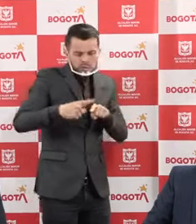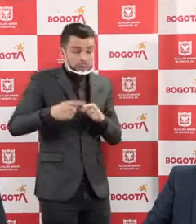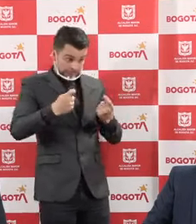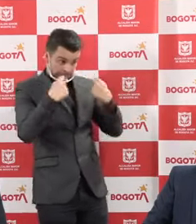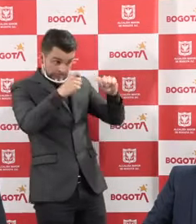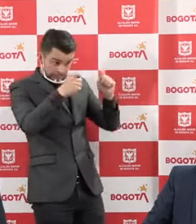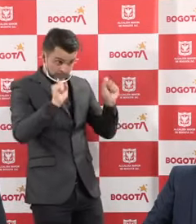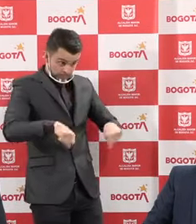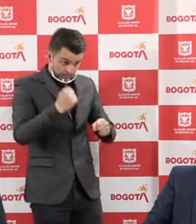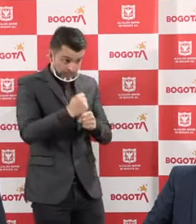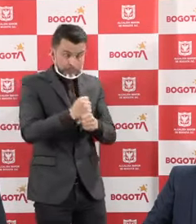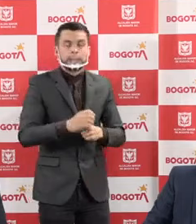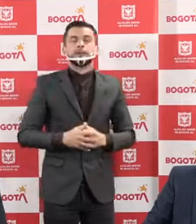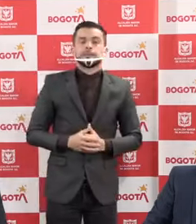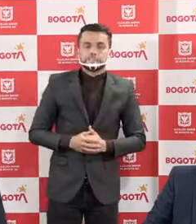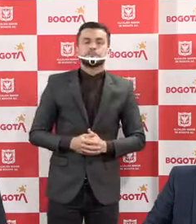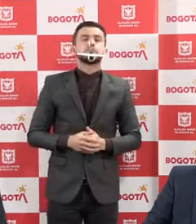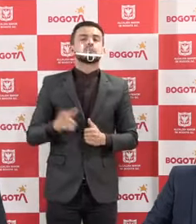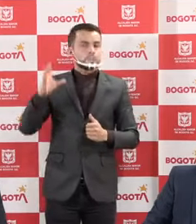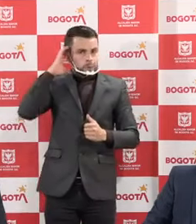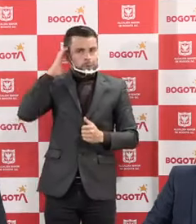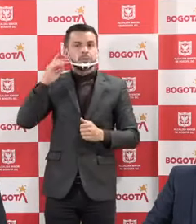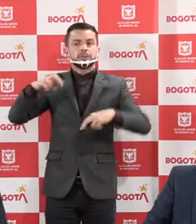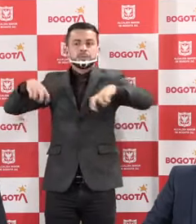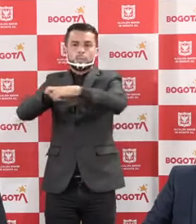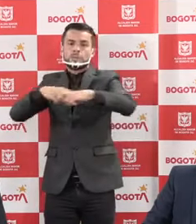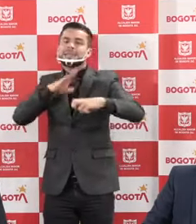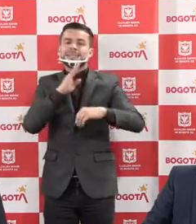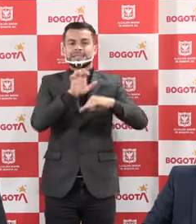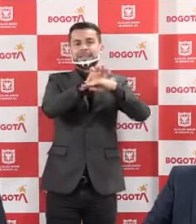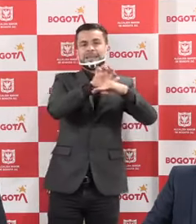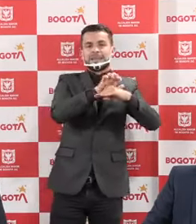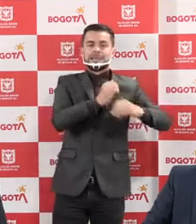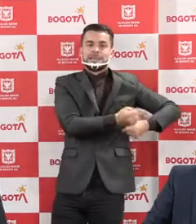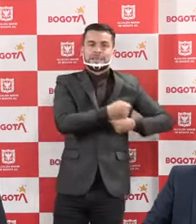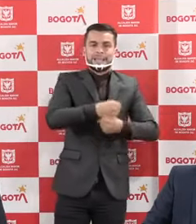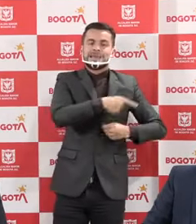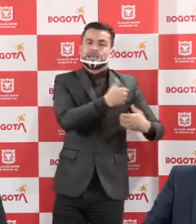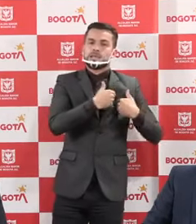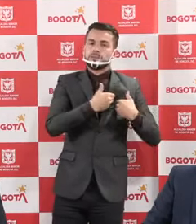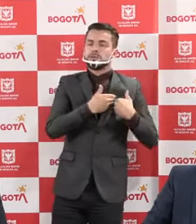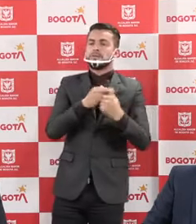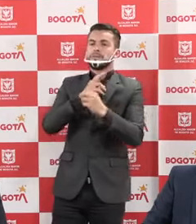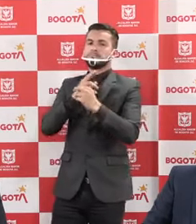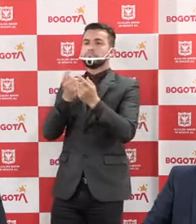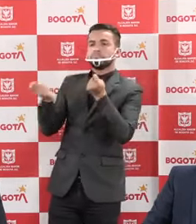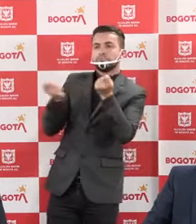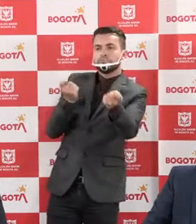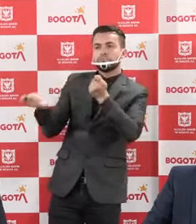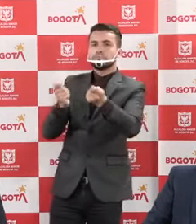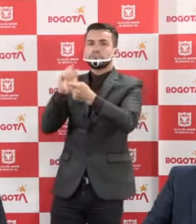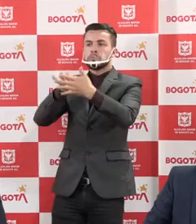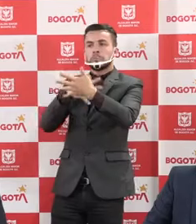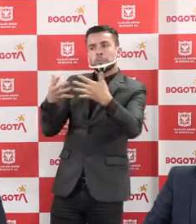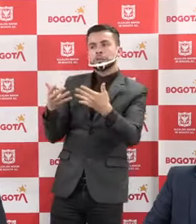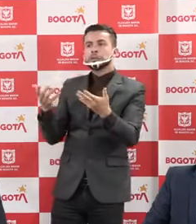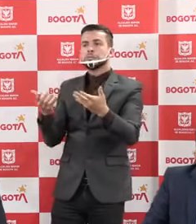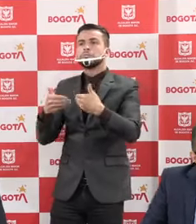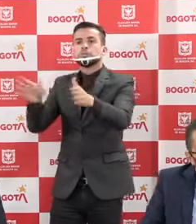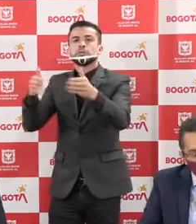de los parques podrían desarrollarse siempre buscando evitar propagación y contagio del